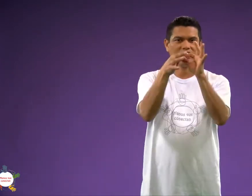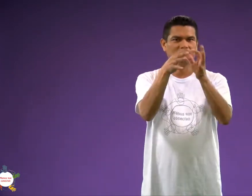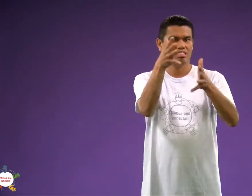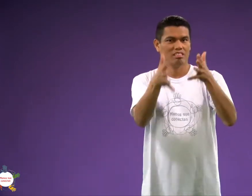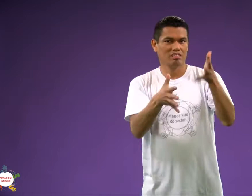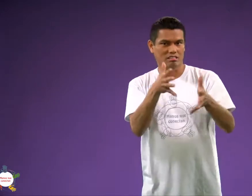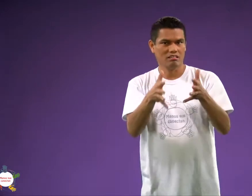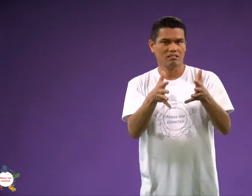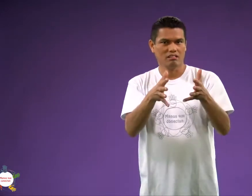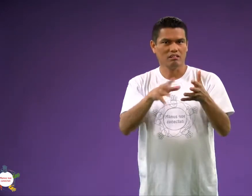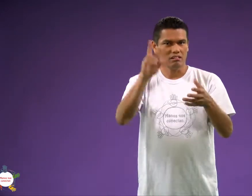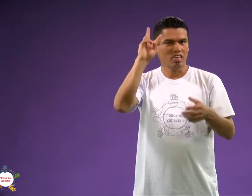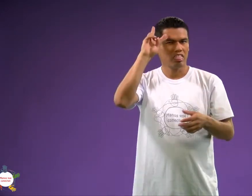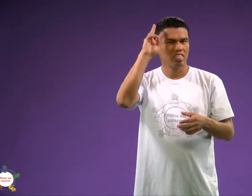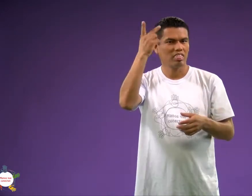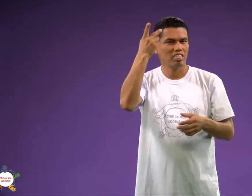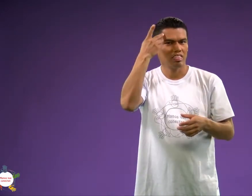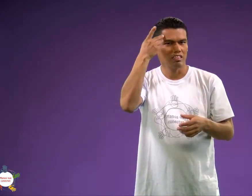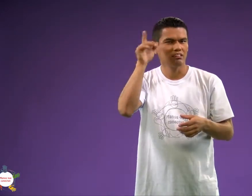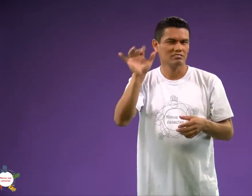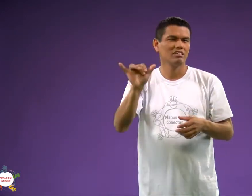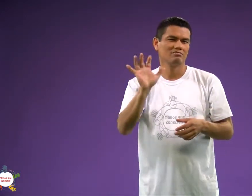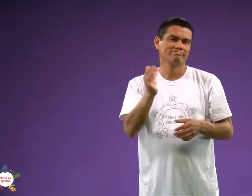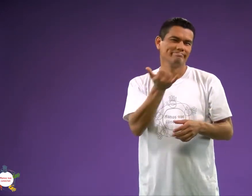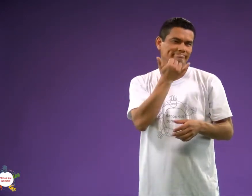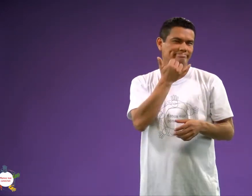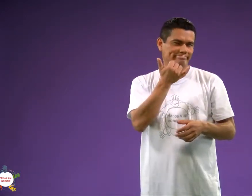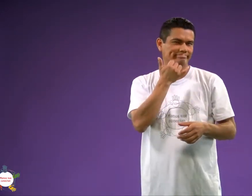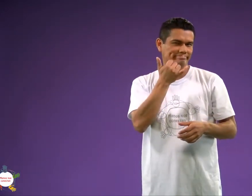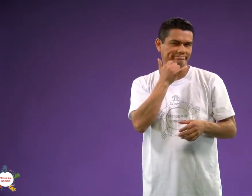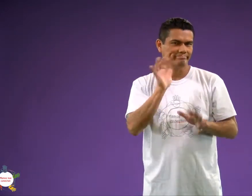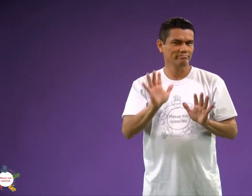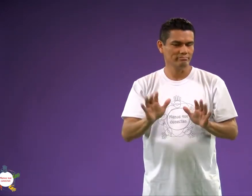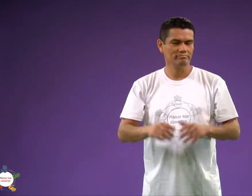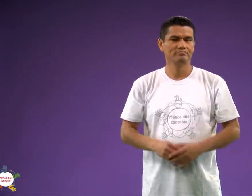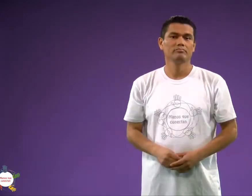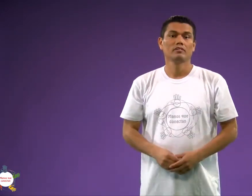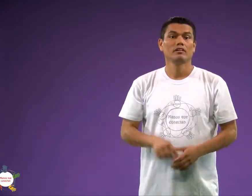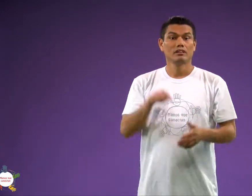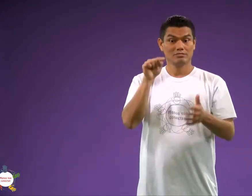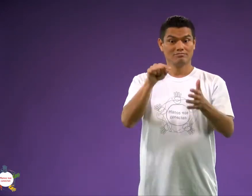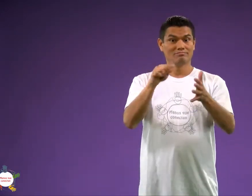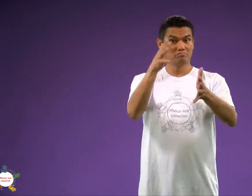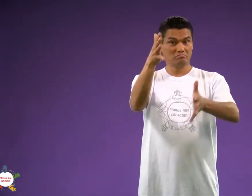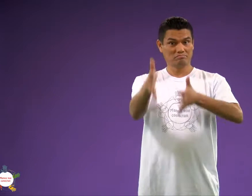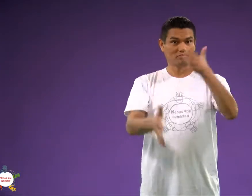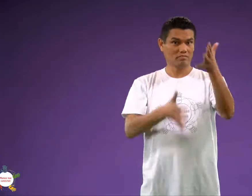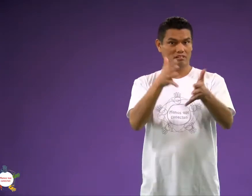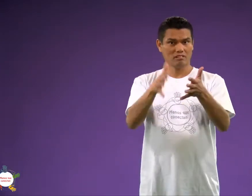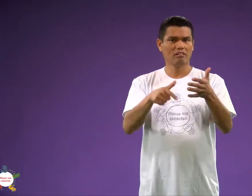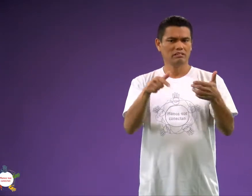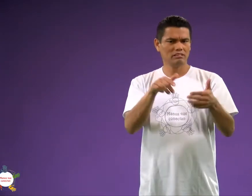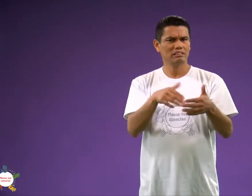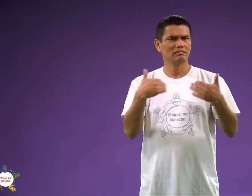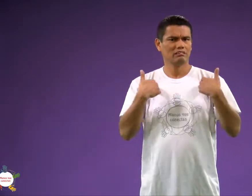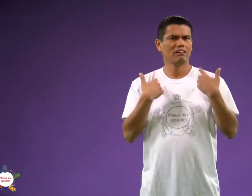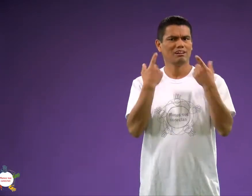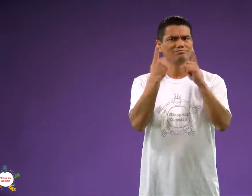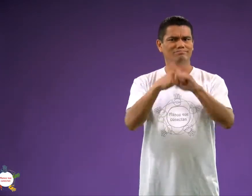Están confundidos. Están equivocados. Hay señas que sí son icónicas, y hay muchas otras que no lo son. Es decir,